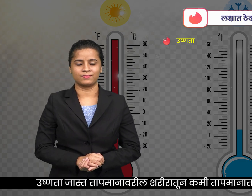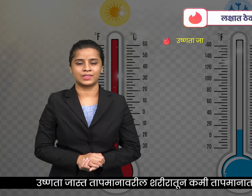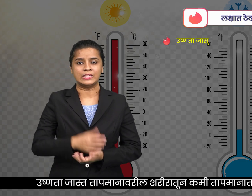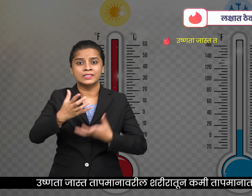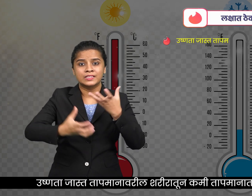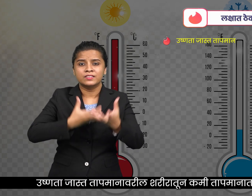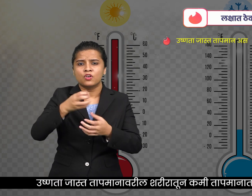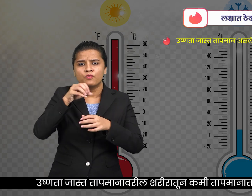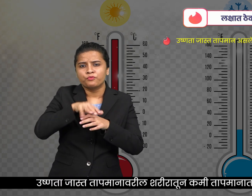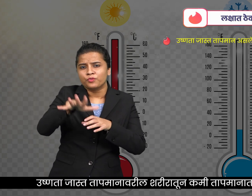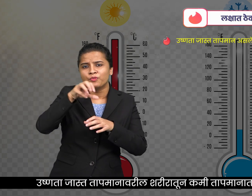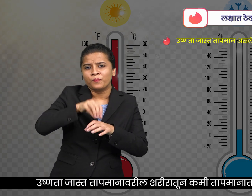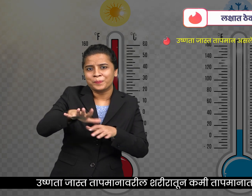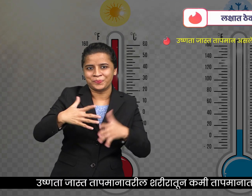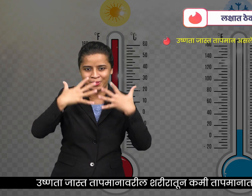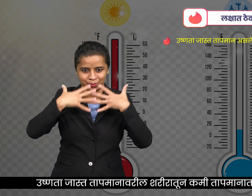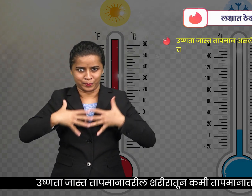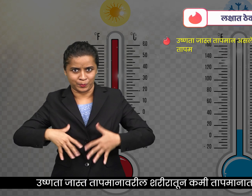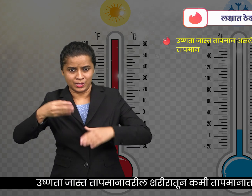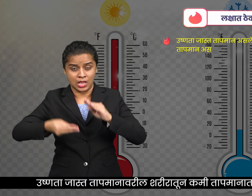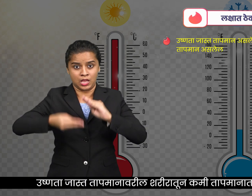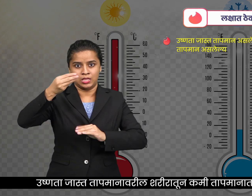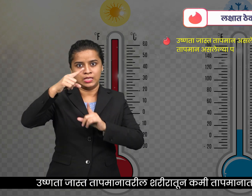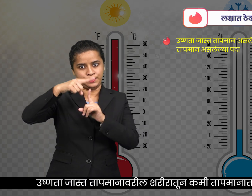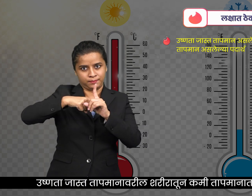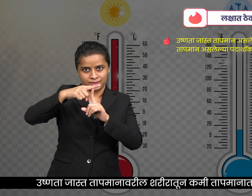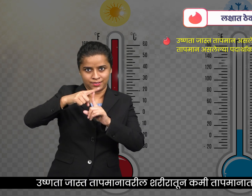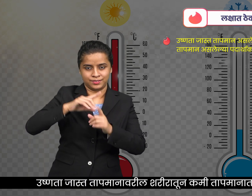उष्णता जास्त तापमानावरील शरीरातून कमी तापमानात शरीराकडे वाहते.